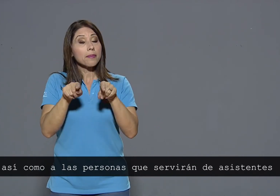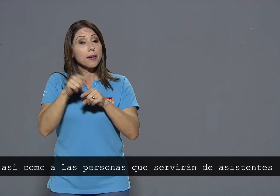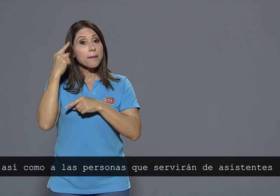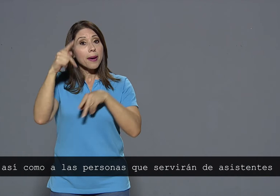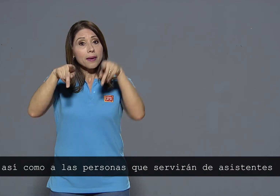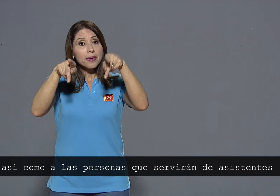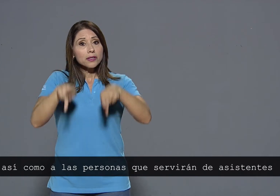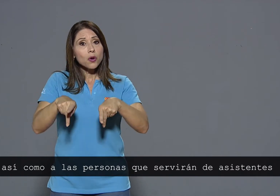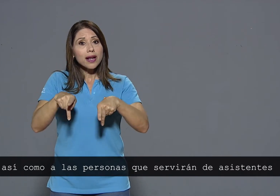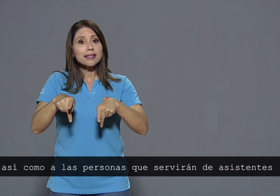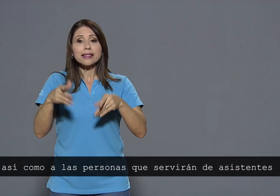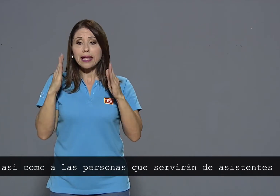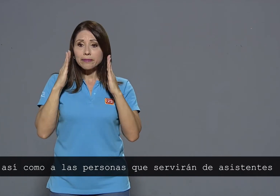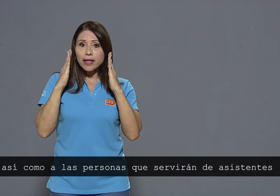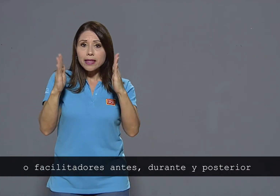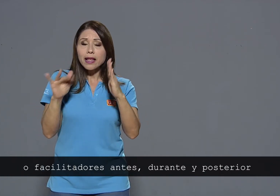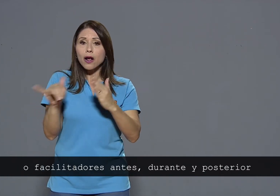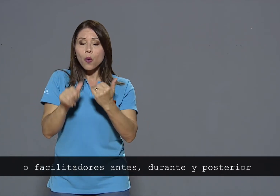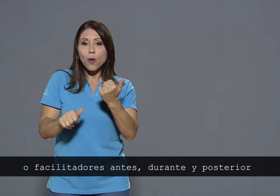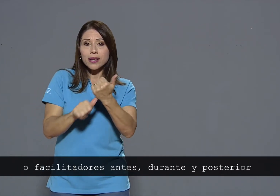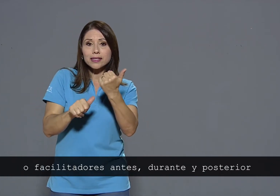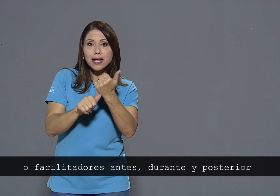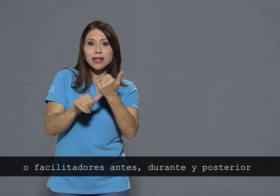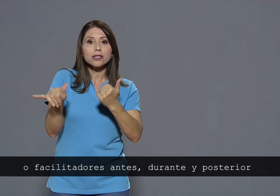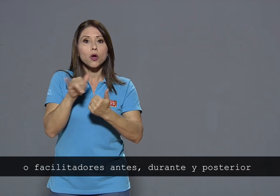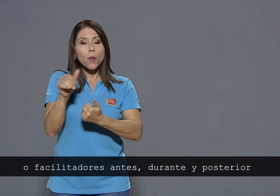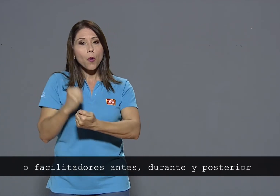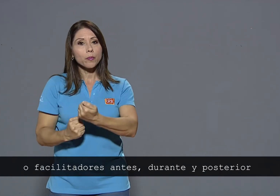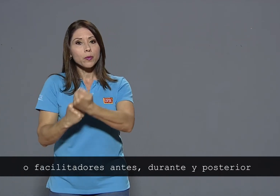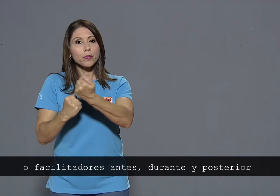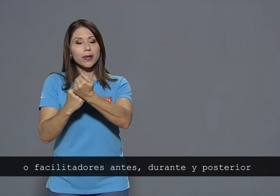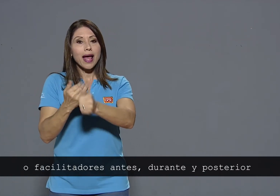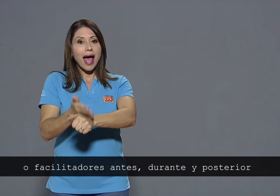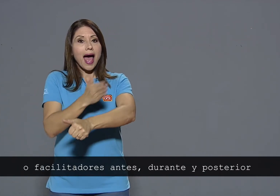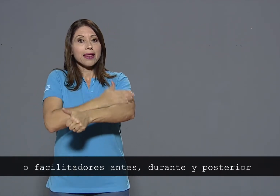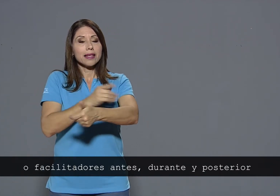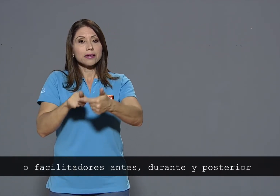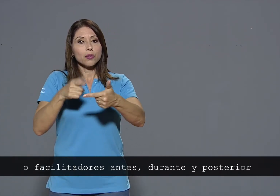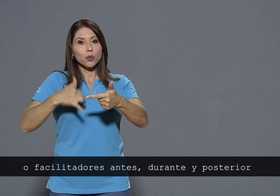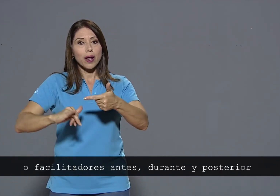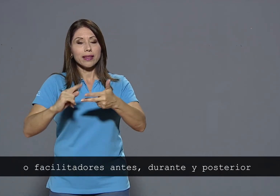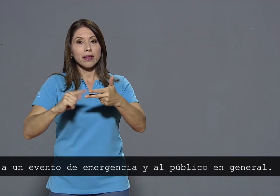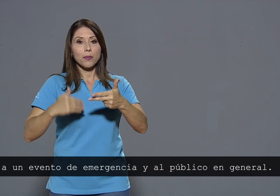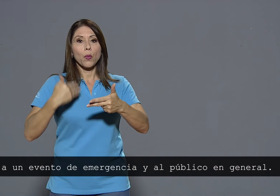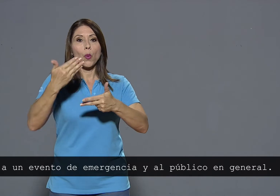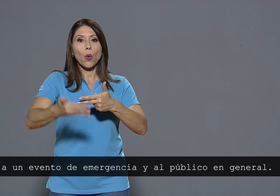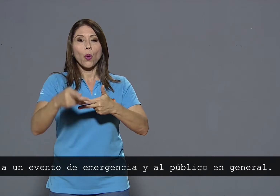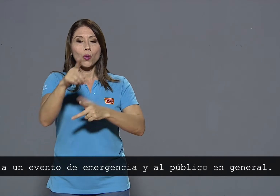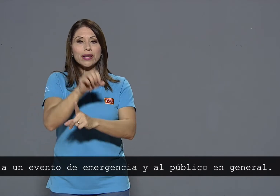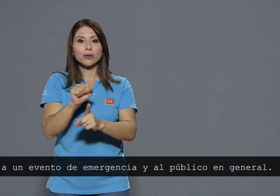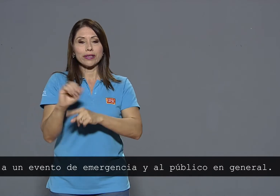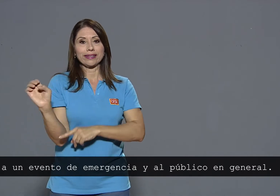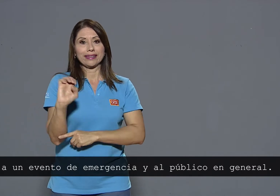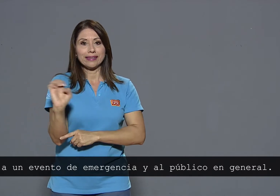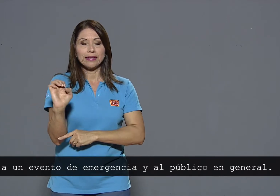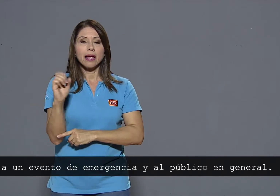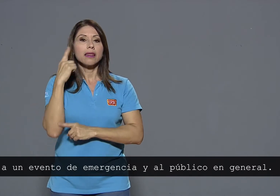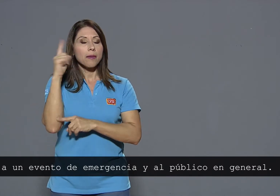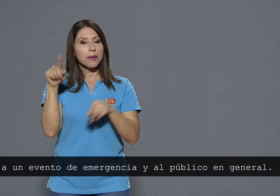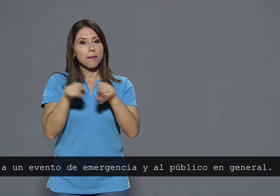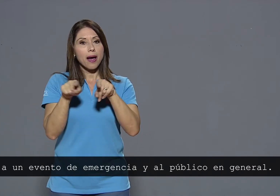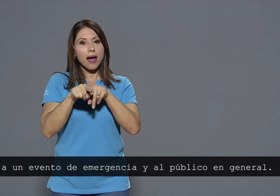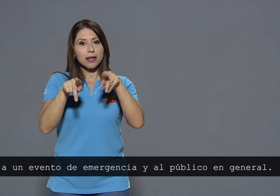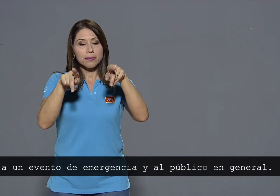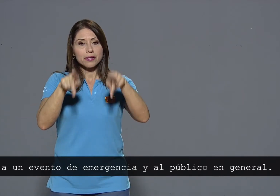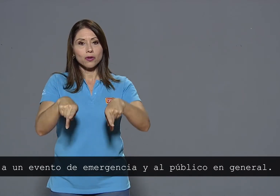a las personas que servirán de asistentes o facilitadores antes, durante y posterior a un evento de emergencia y al